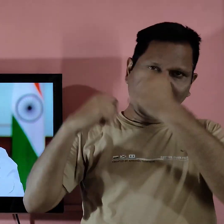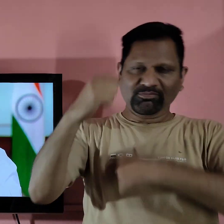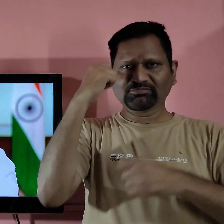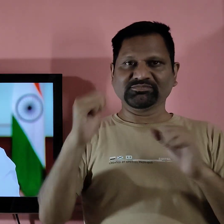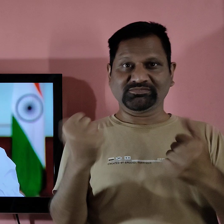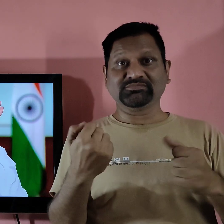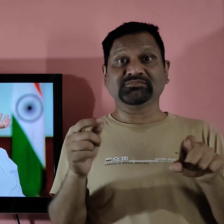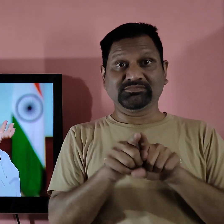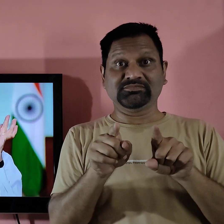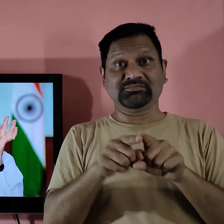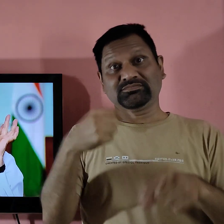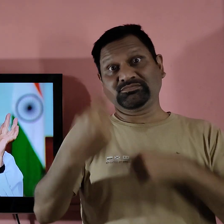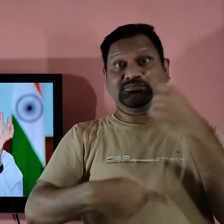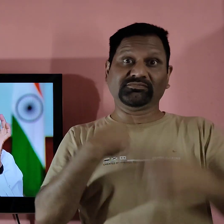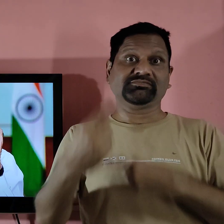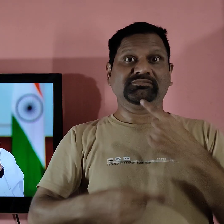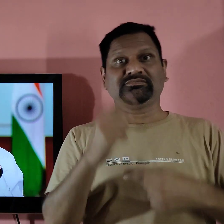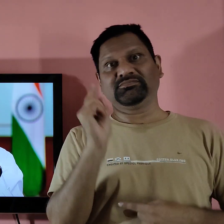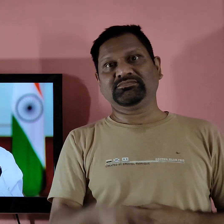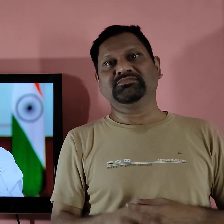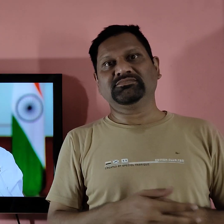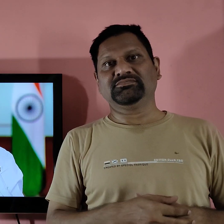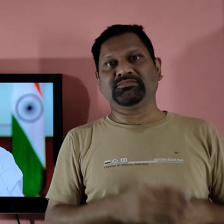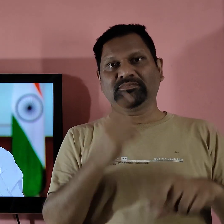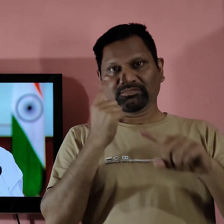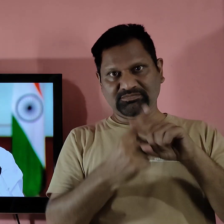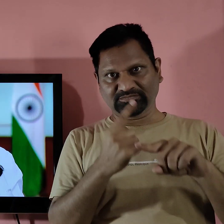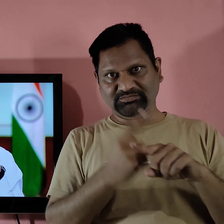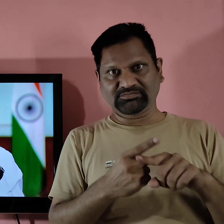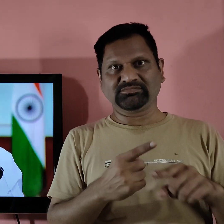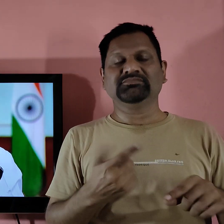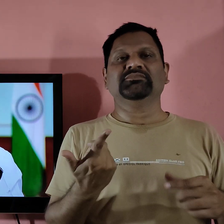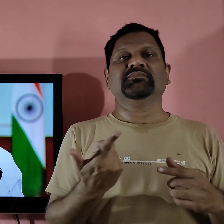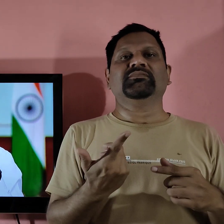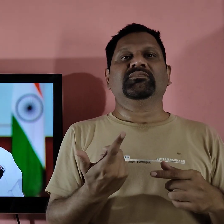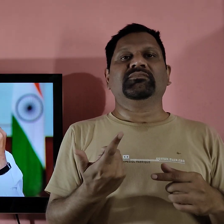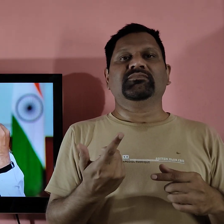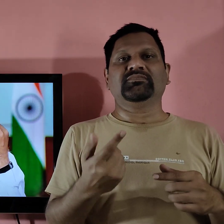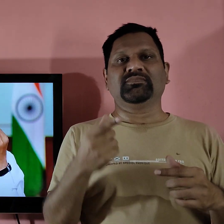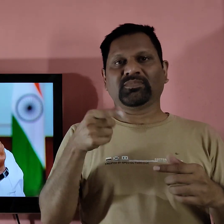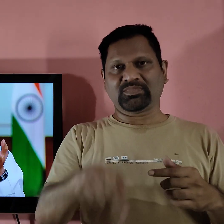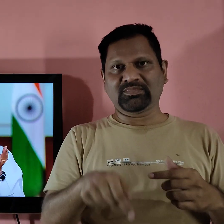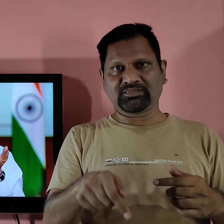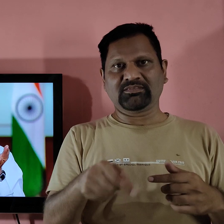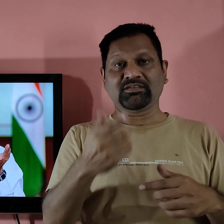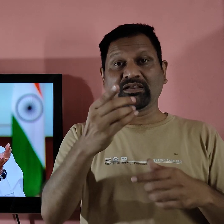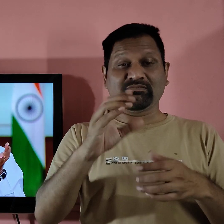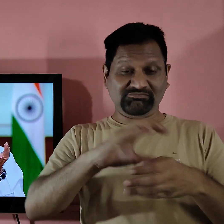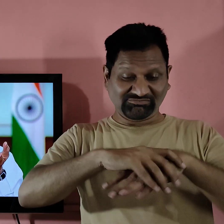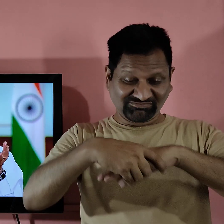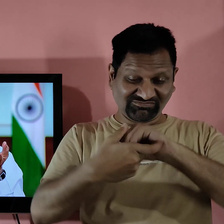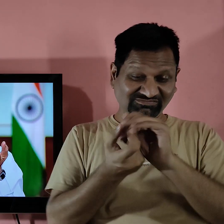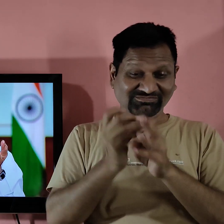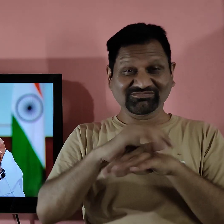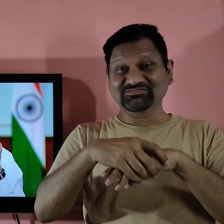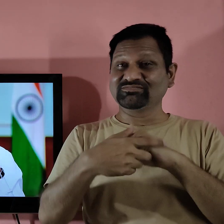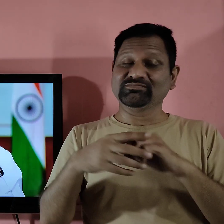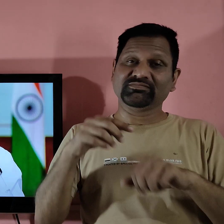ये लगातार होना चाहिए। या मास्क से ढकना, हाथों की बार बार सफाई की बात